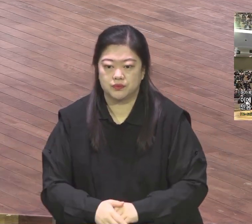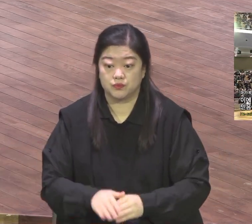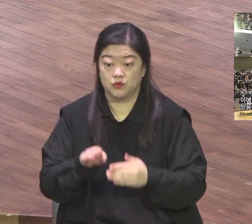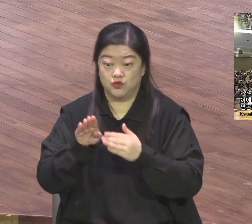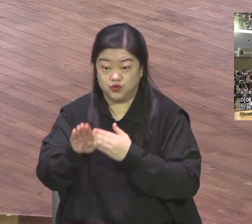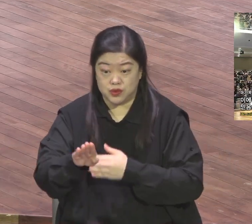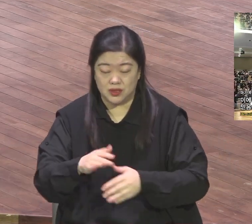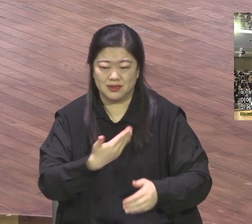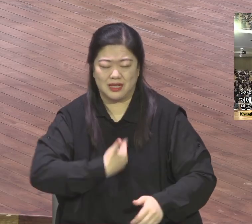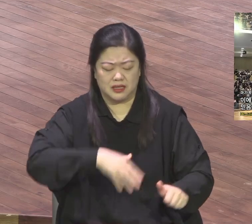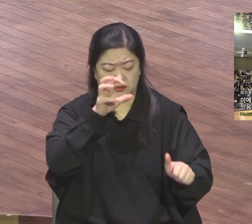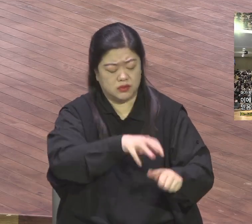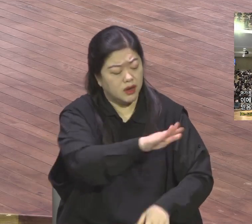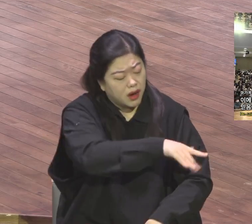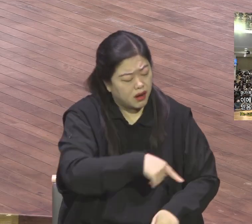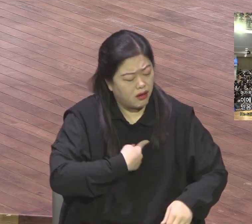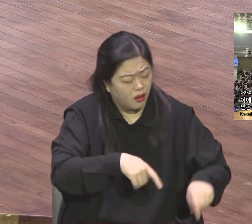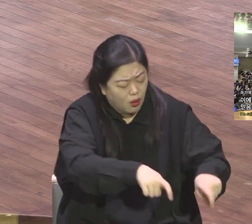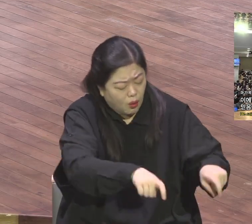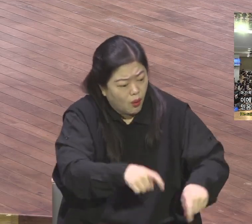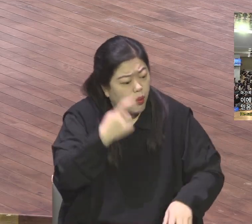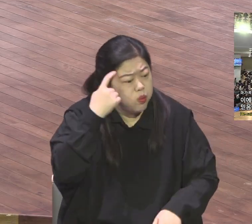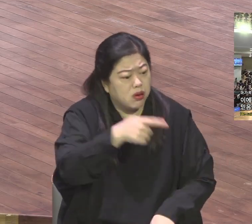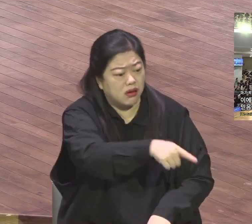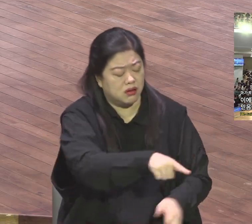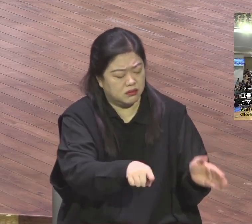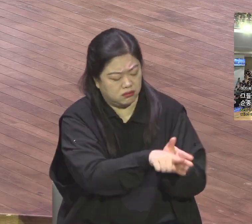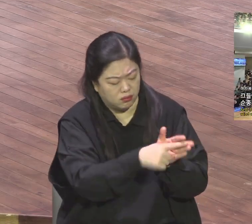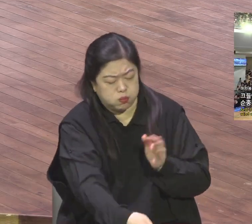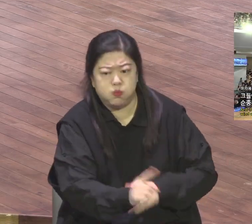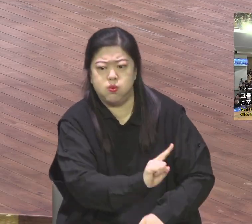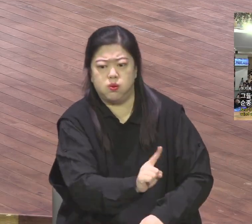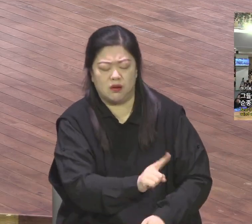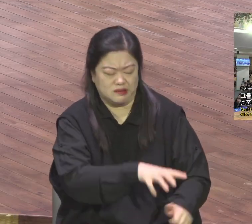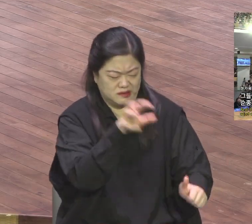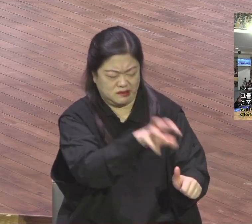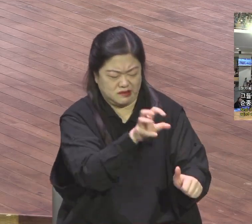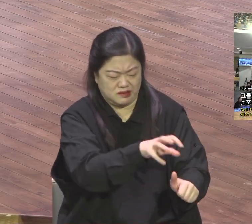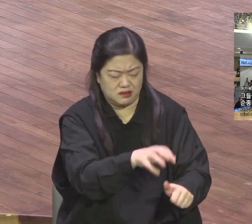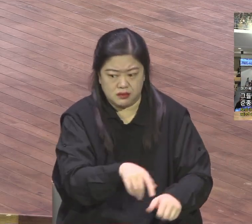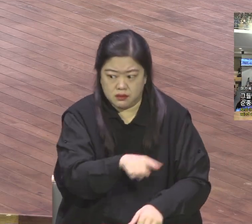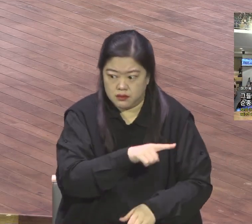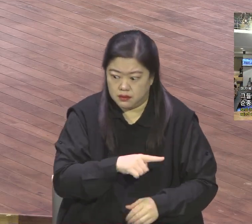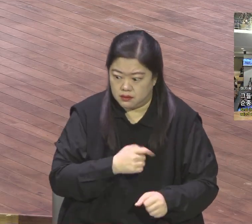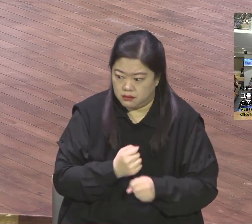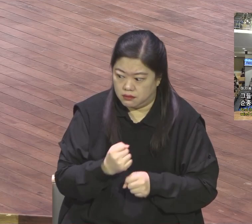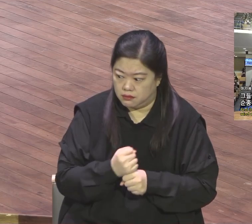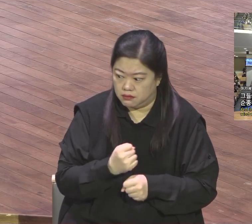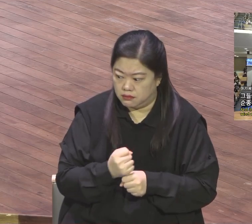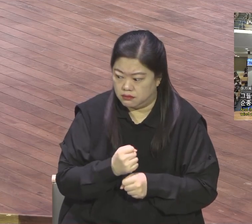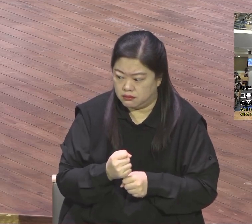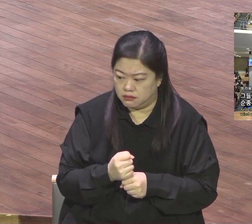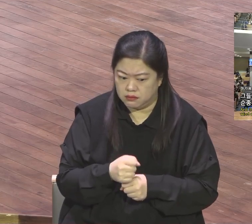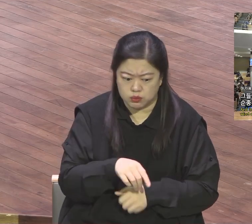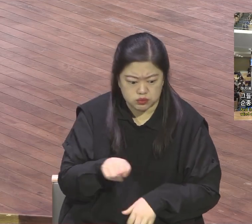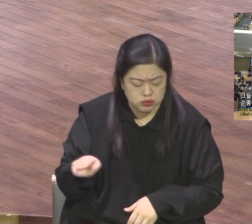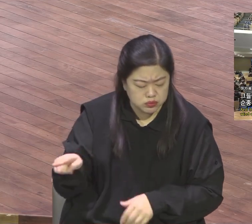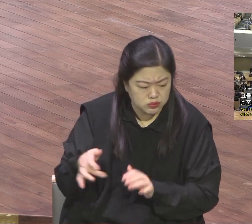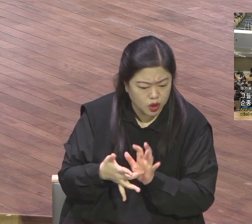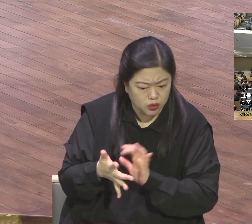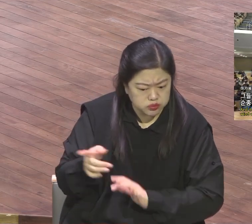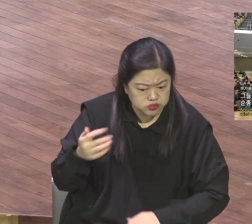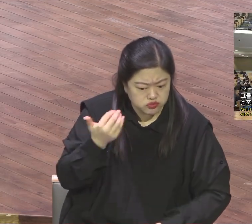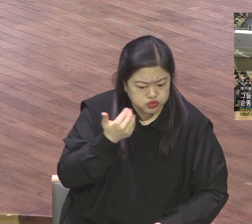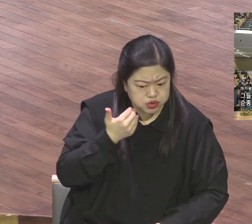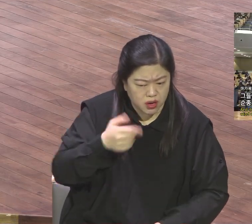이르시되 어찌하여 이렇게 무서워하느냐 너희가 어찌 믿음이 없느냐 하시니 그들이 심히 두려워하여 서로 말하되 그가 누이기에